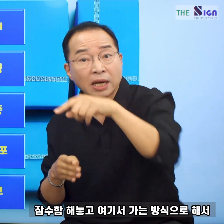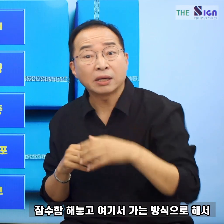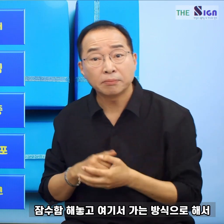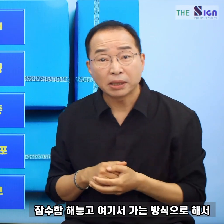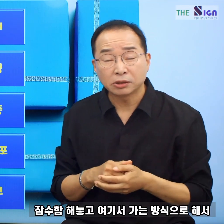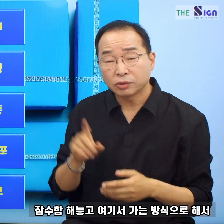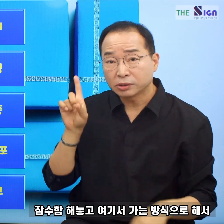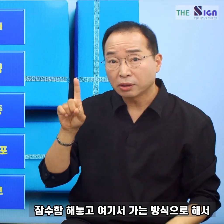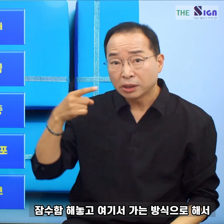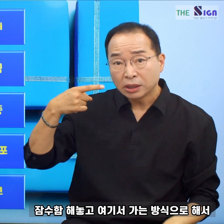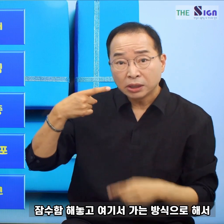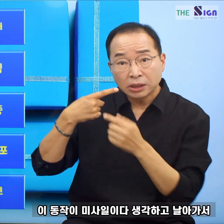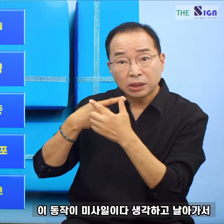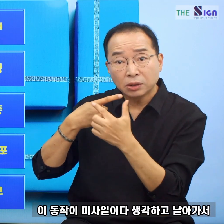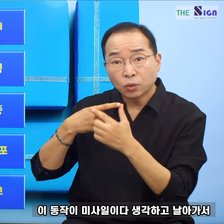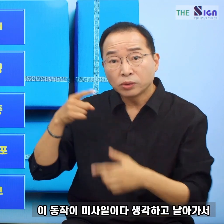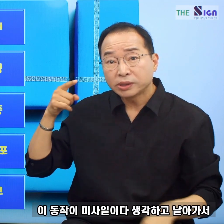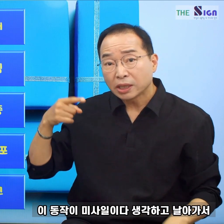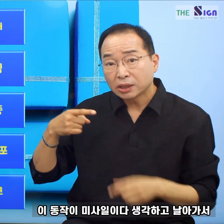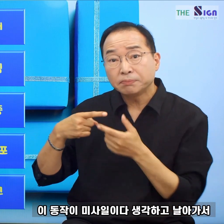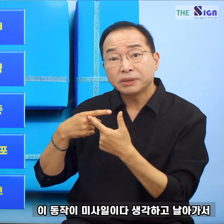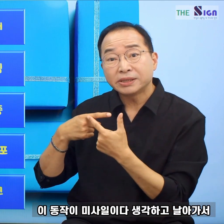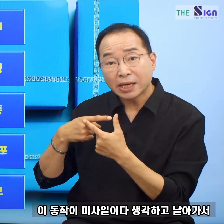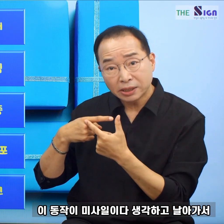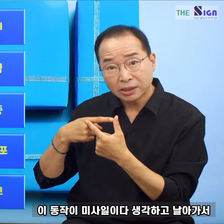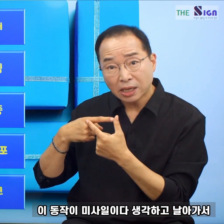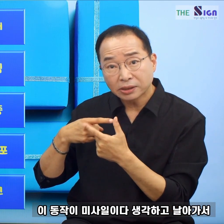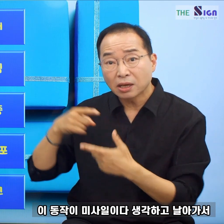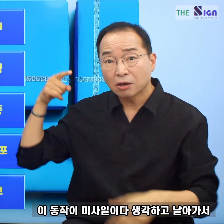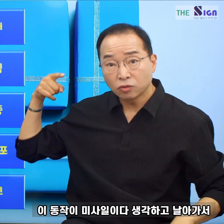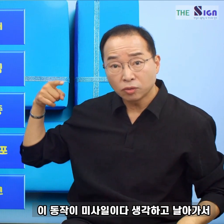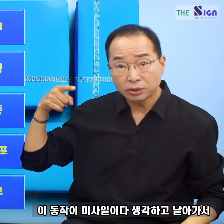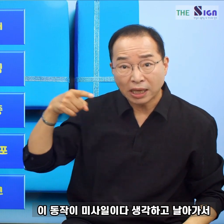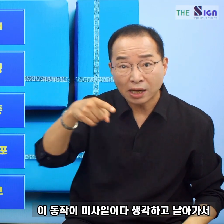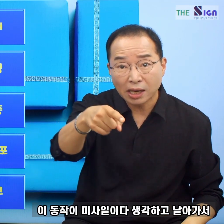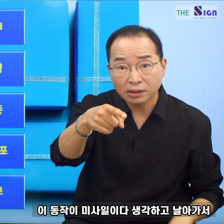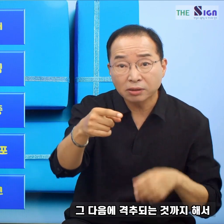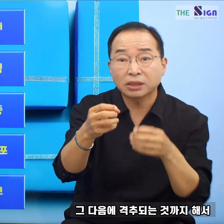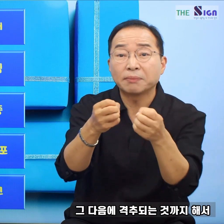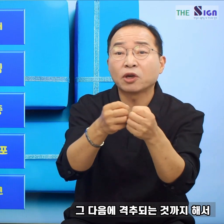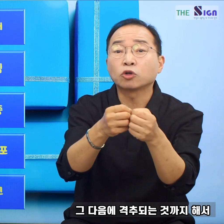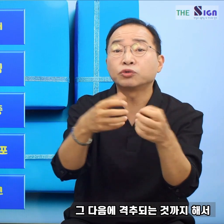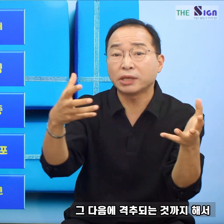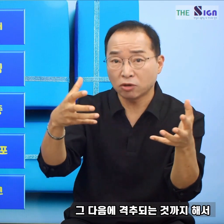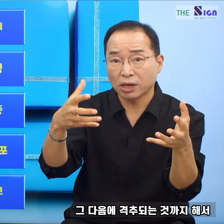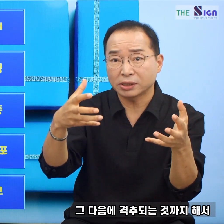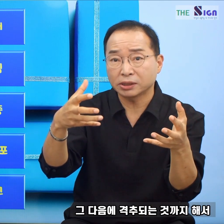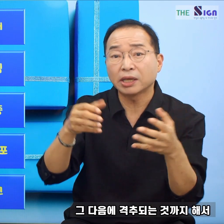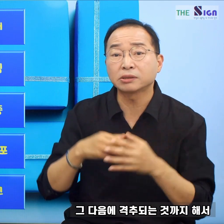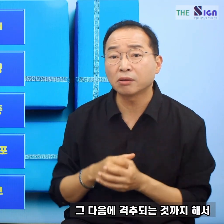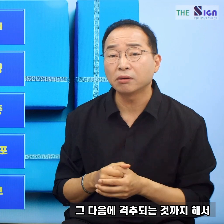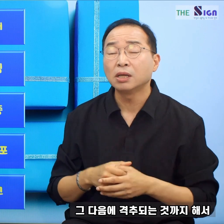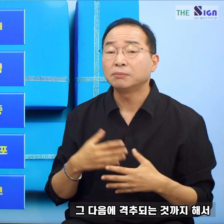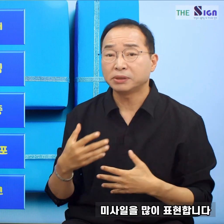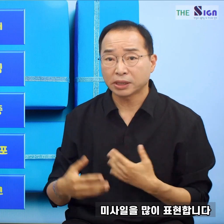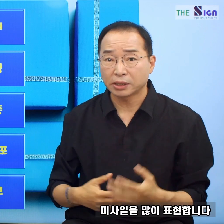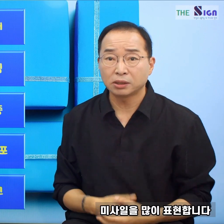가는 방식으로 해서 이 동작이 미사일이다 생각하고 날아가서 그 다음 격추되는 것까지 해서 미사일을